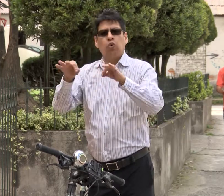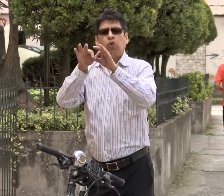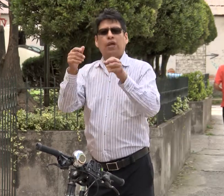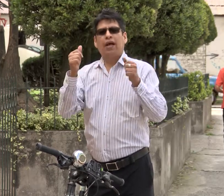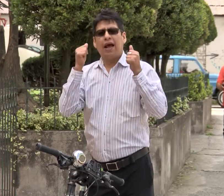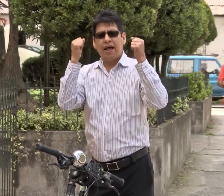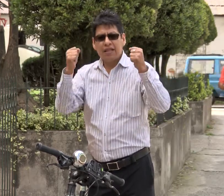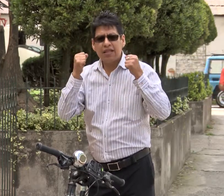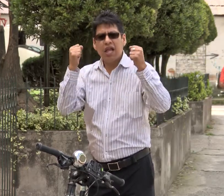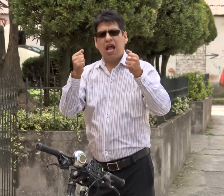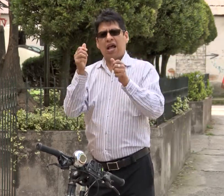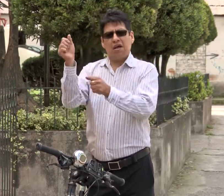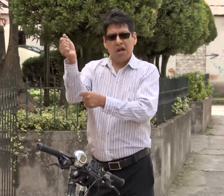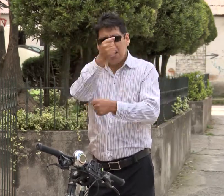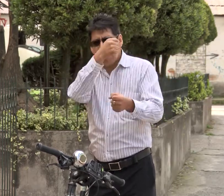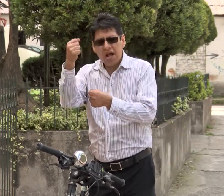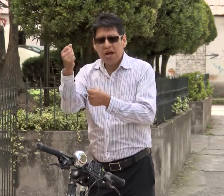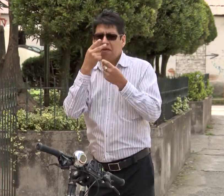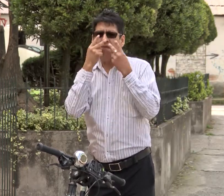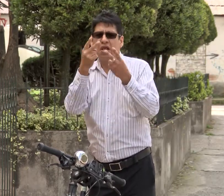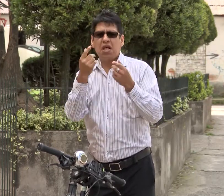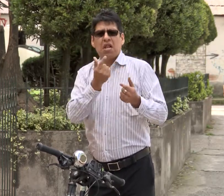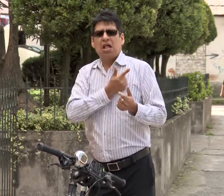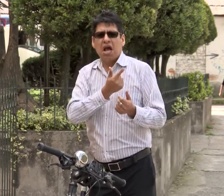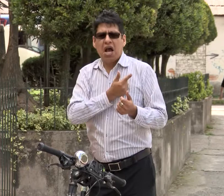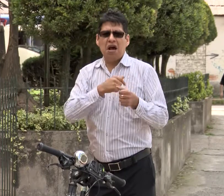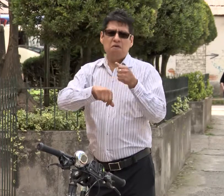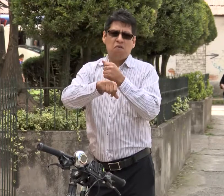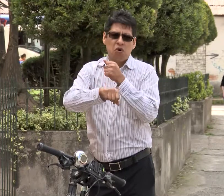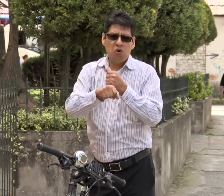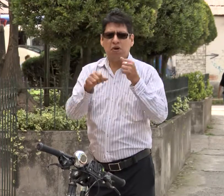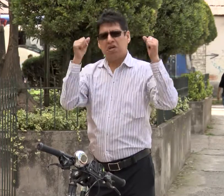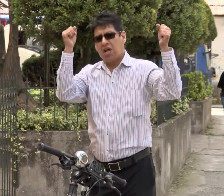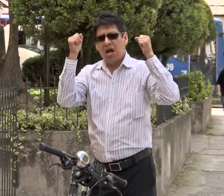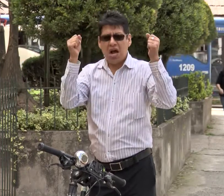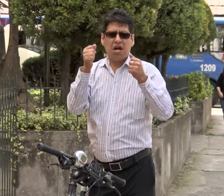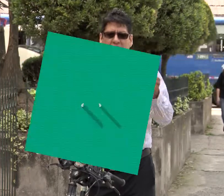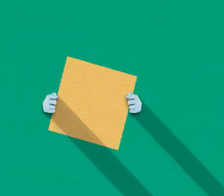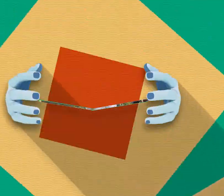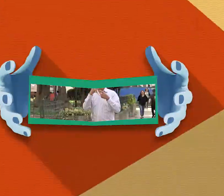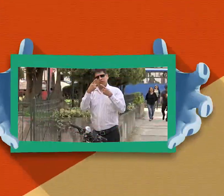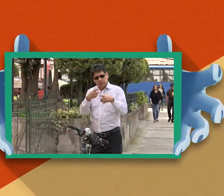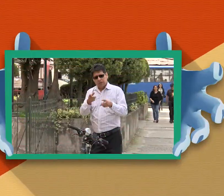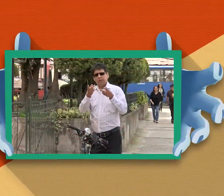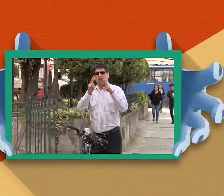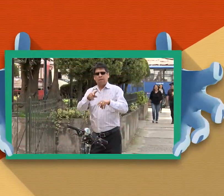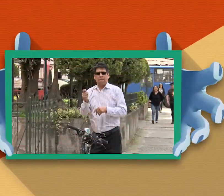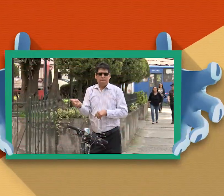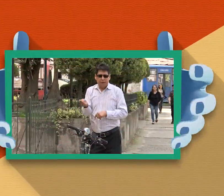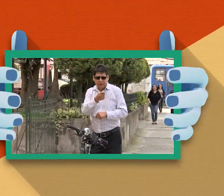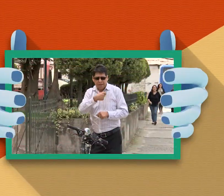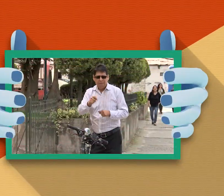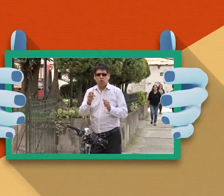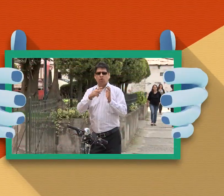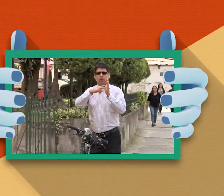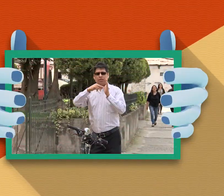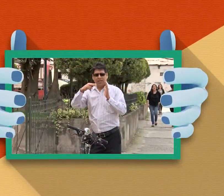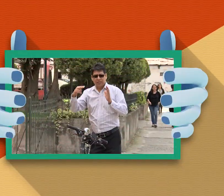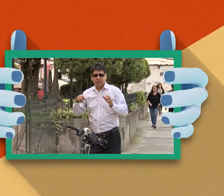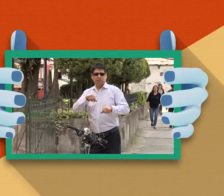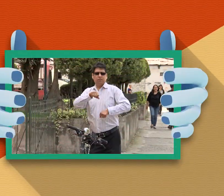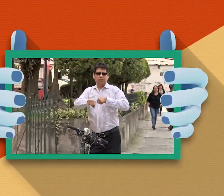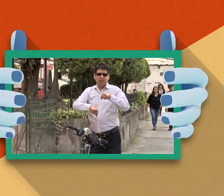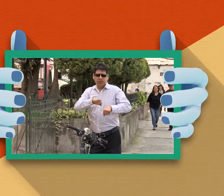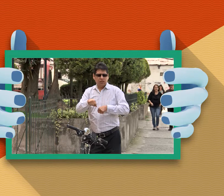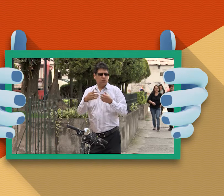deseen practicar algún deporte que deseen integrarse en nuestro club se practica natación ping